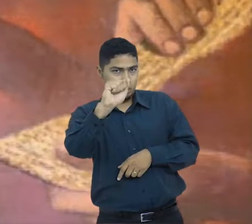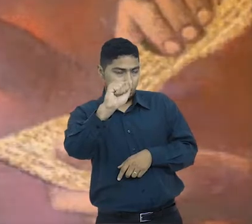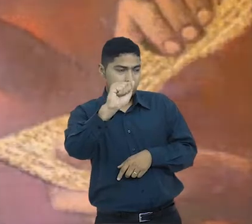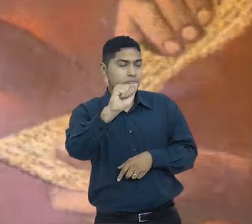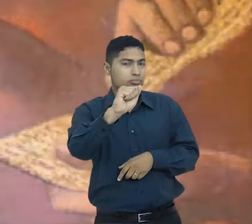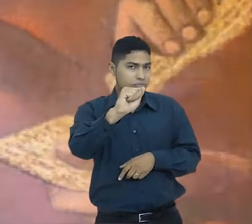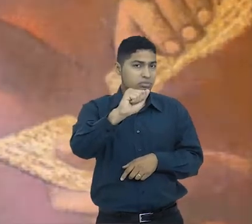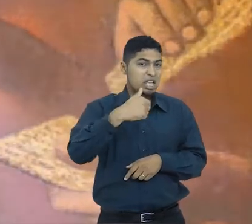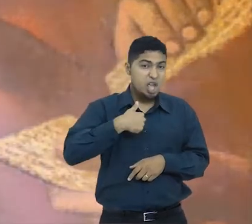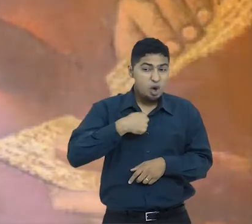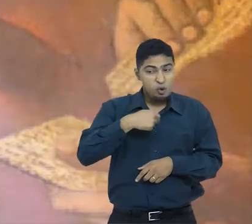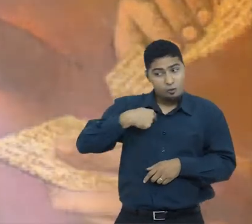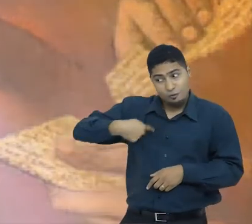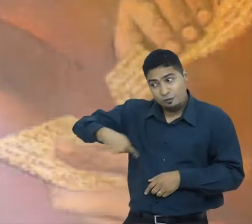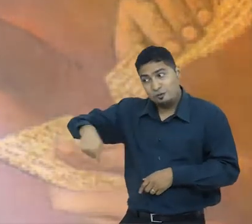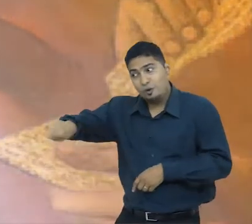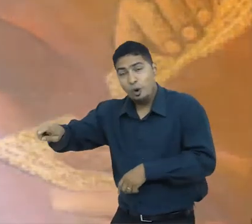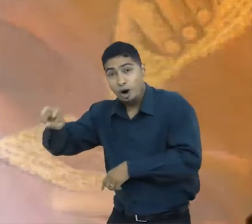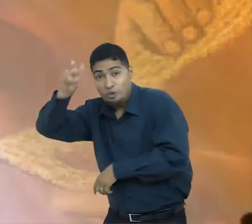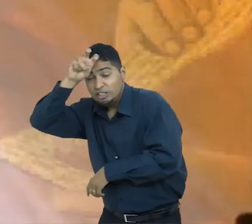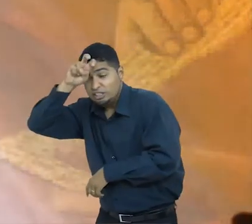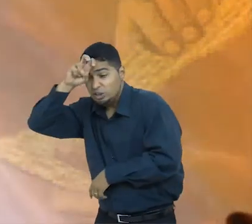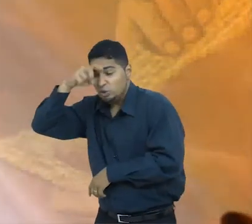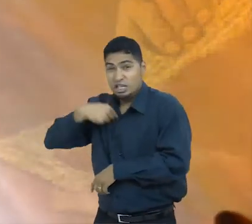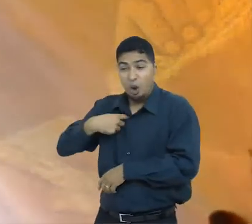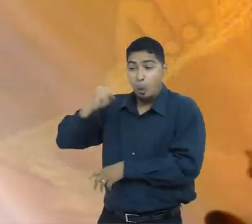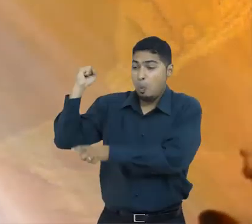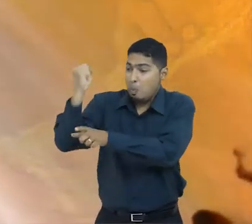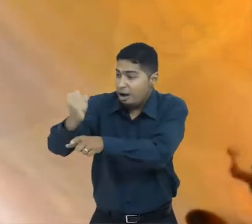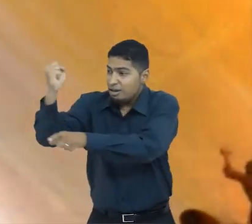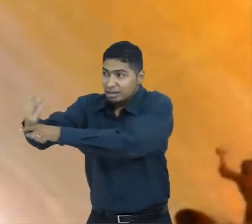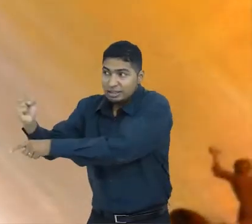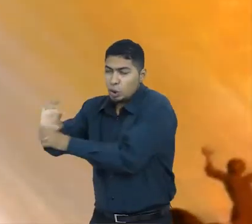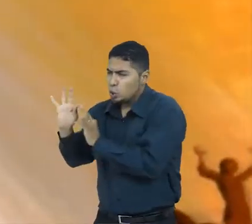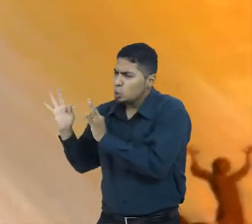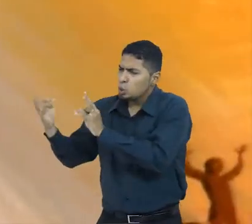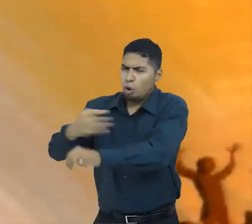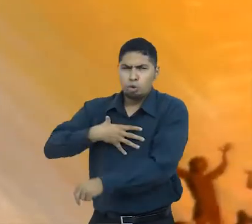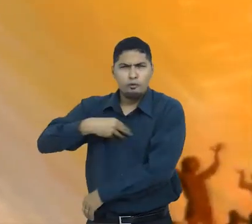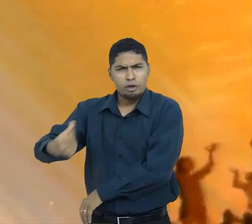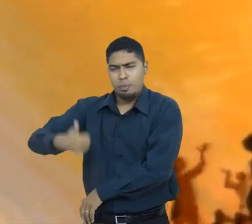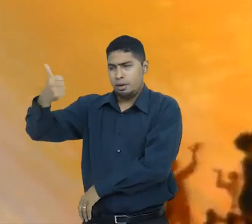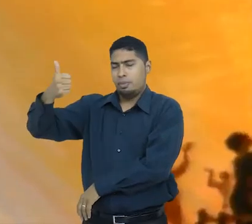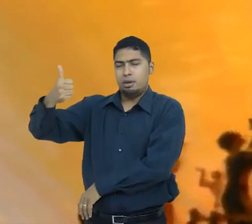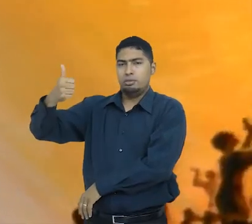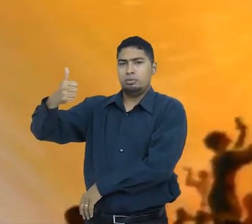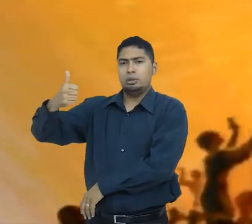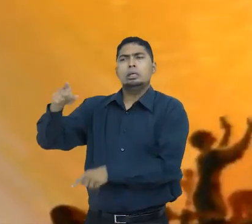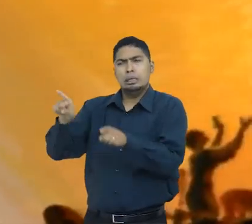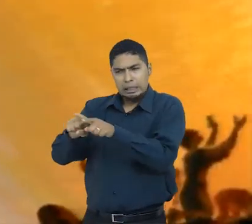Passarei pela terra do Egito e matarei todos os primogênitos, tanto gente quanto animal. Também julgarei todos